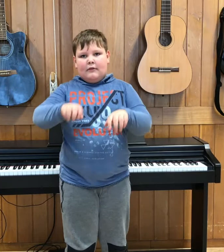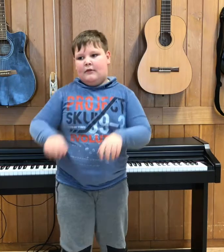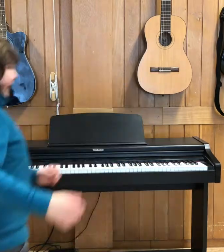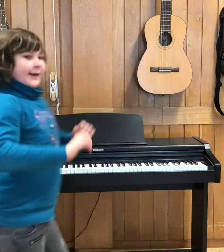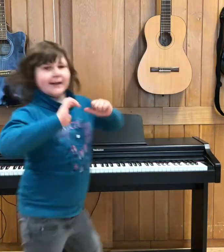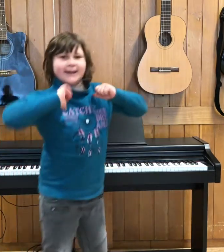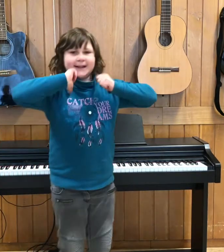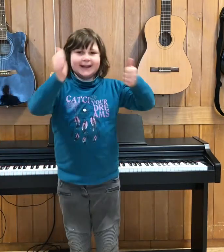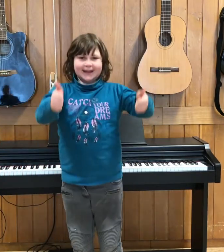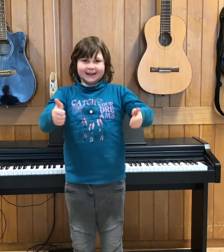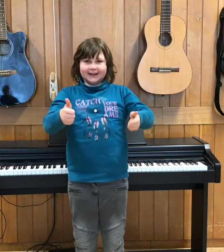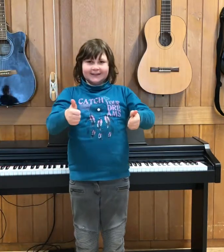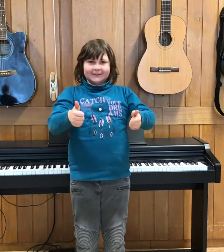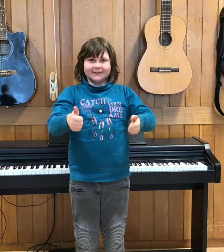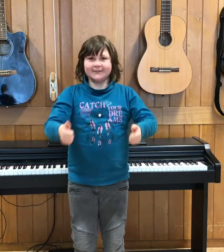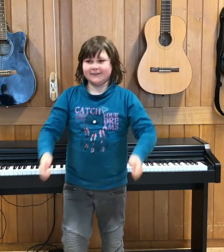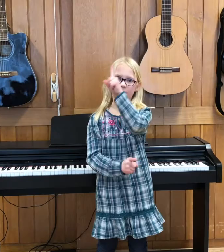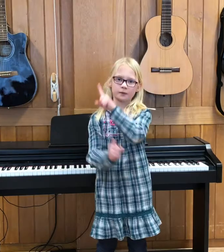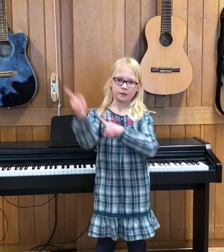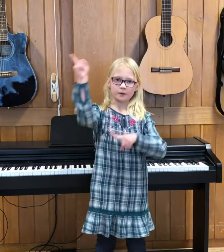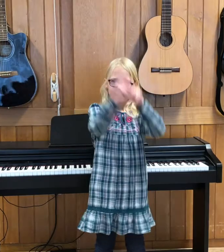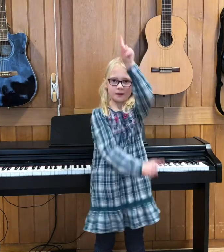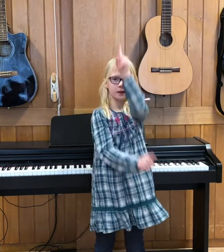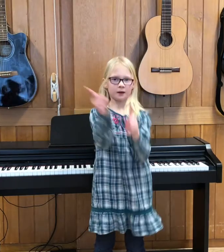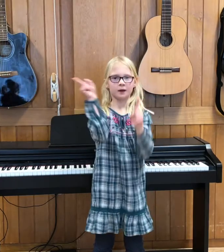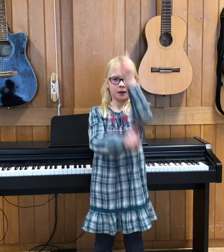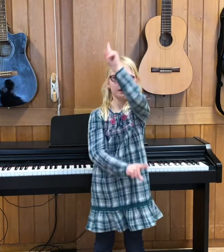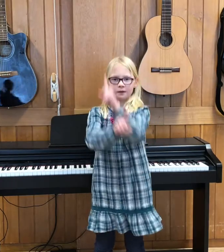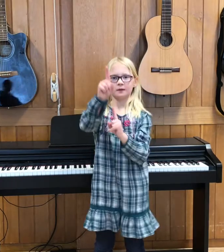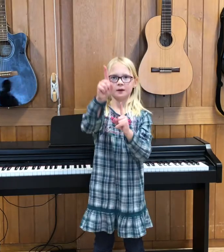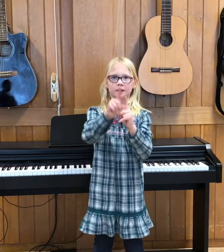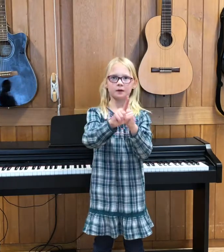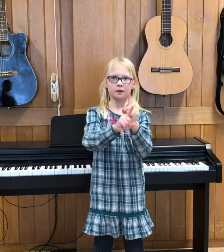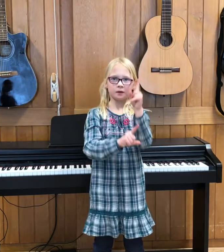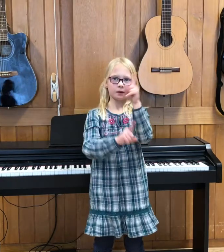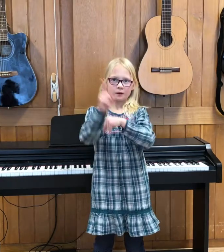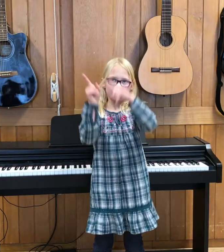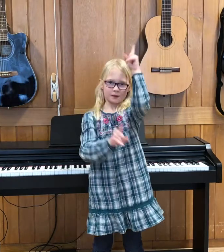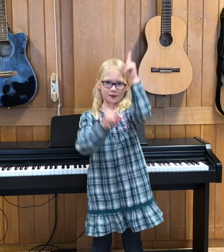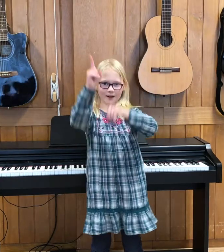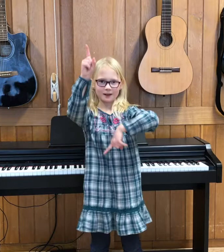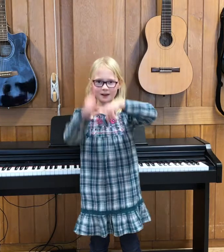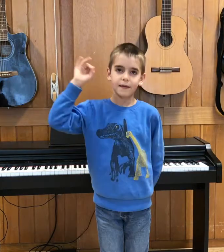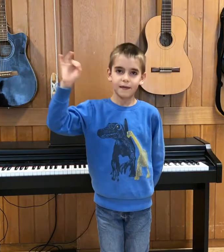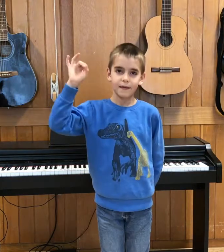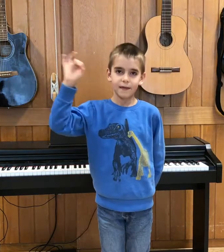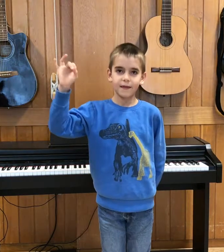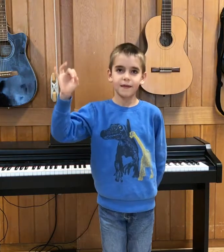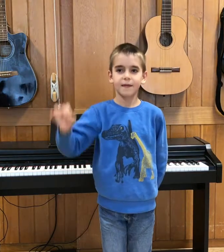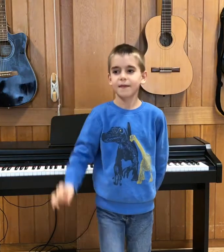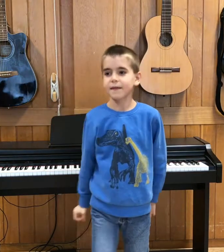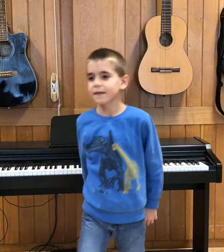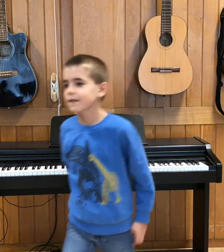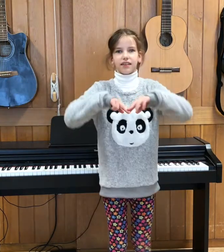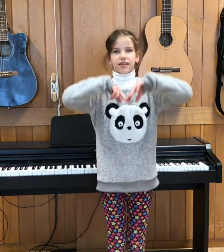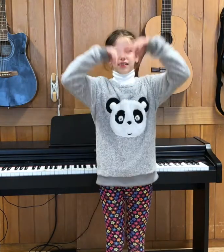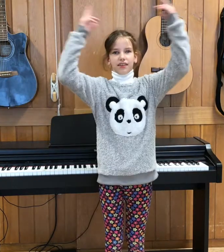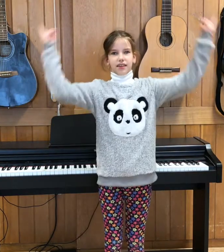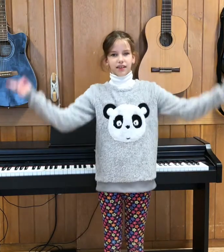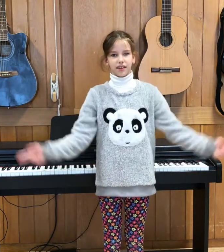Lass uns leben wie ein Feuerwerk, Feuerwerk Oh,